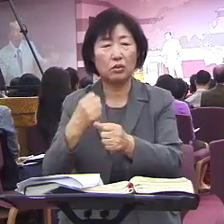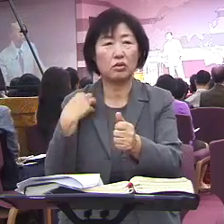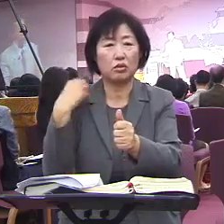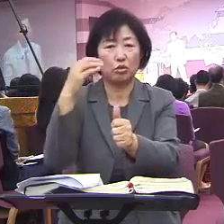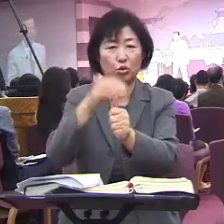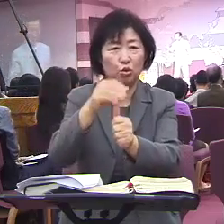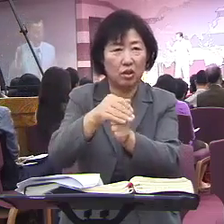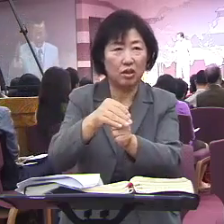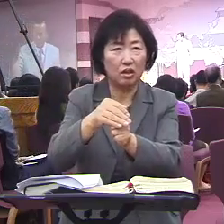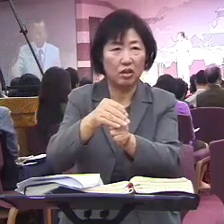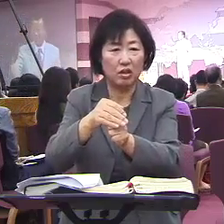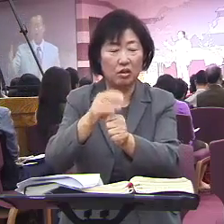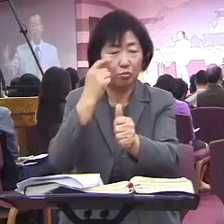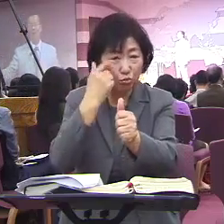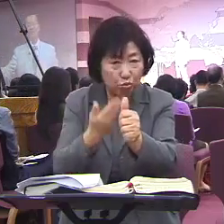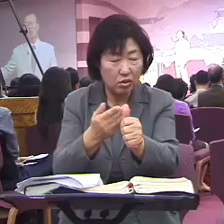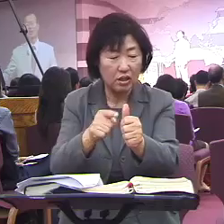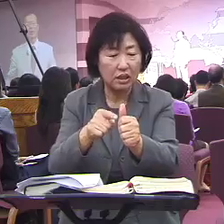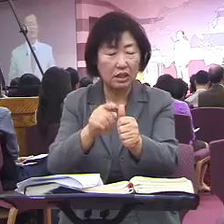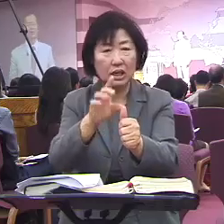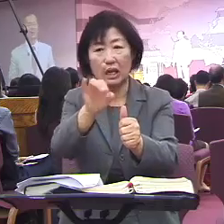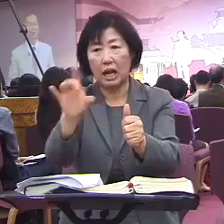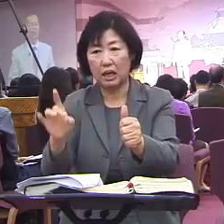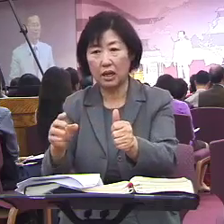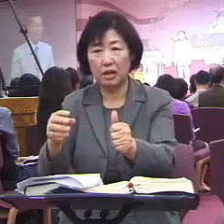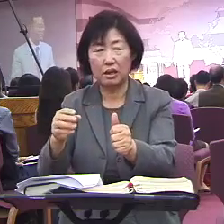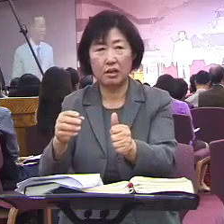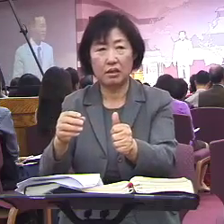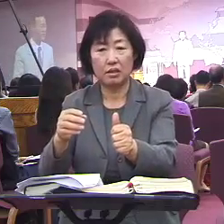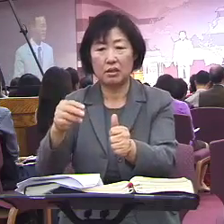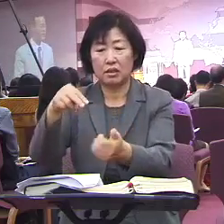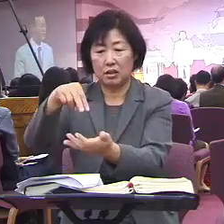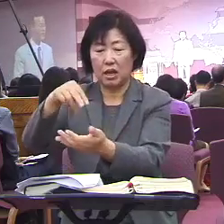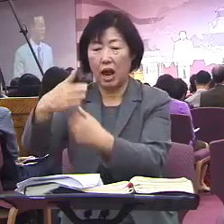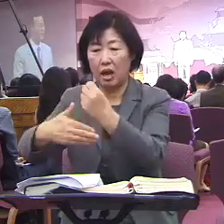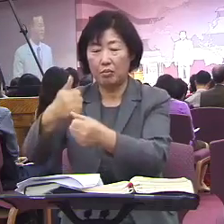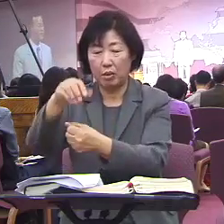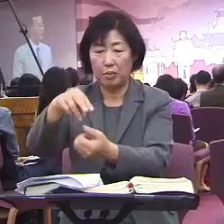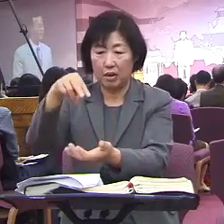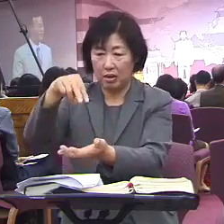그것을 묻겠으니 그것을 가지고 각자 서게 될 것이라고 말씀을 하십니다.